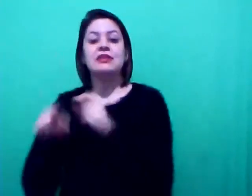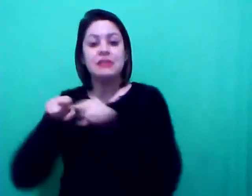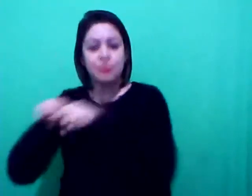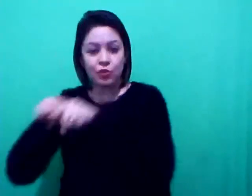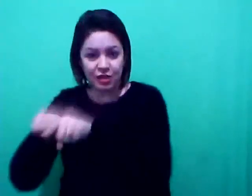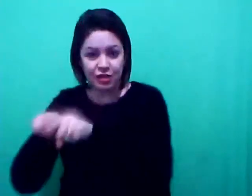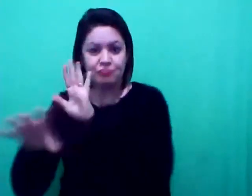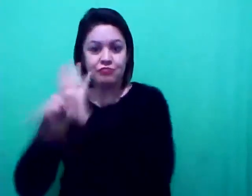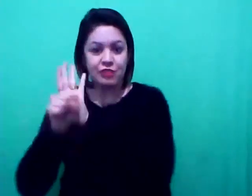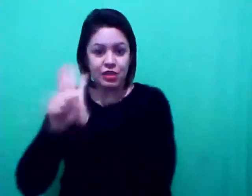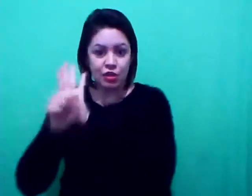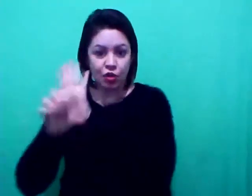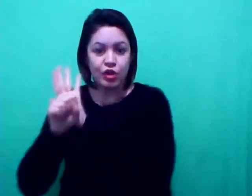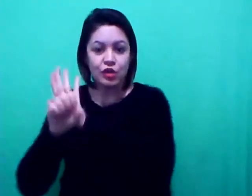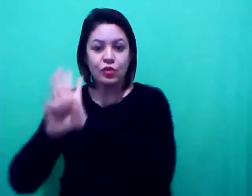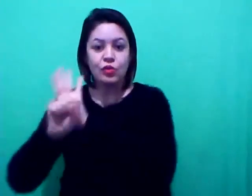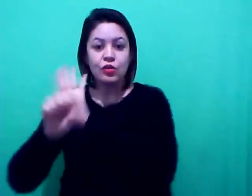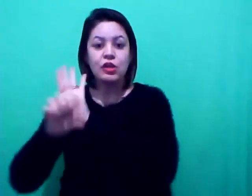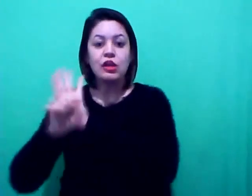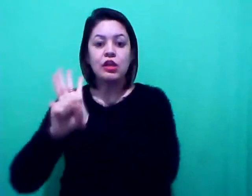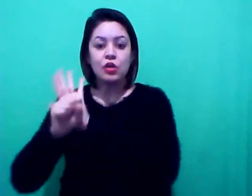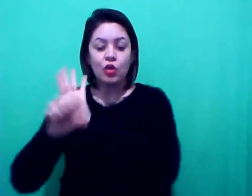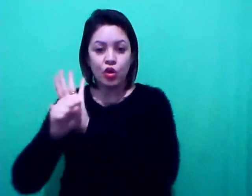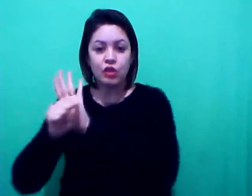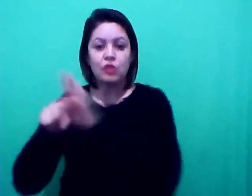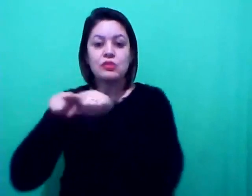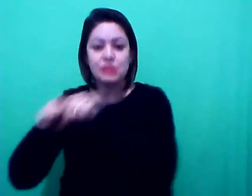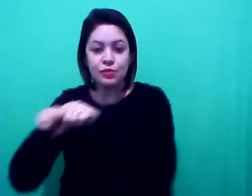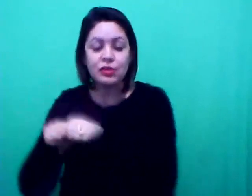Esse é o sinal de carro. Então, ele é simultâneo. Então, esse é o sinal icônico.